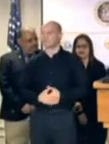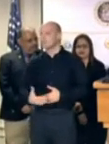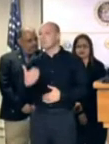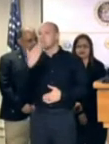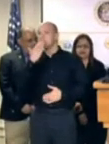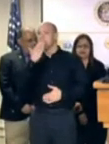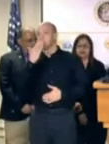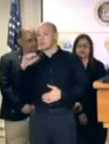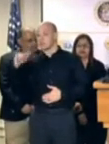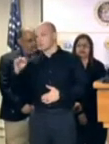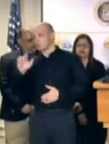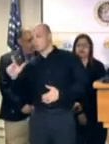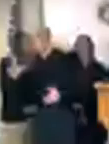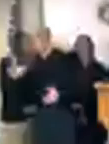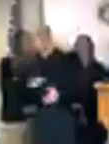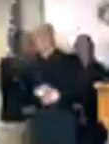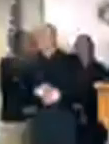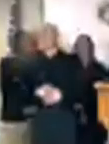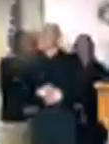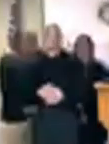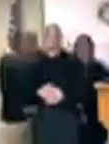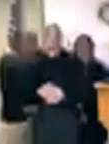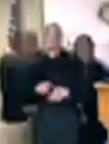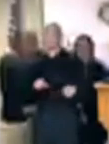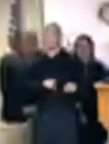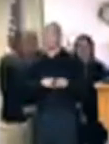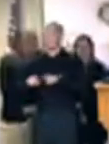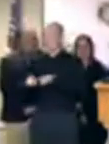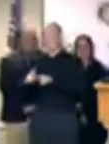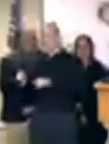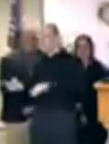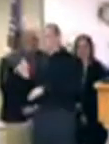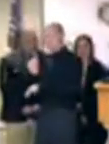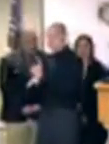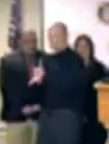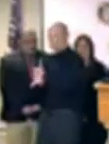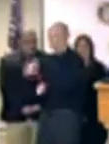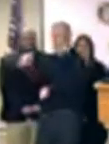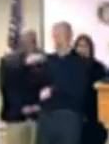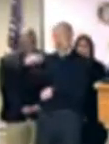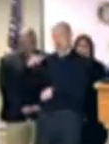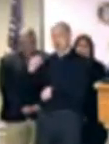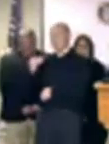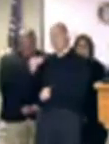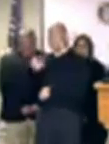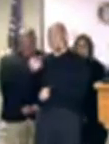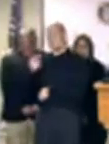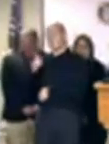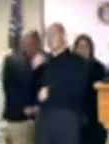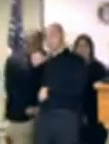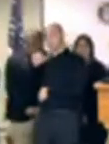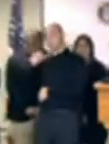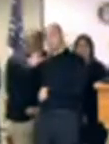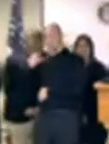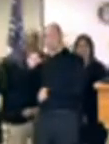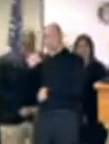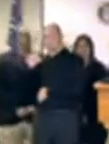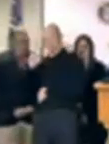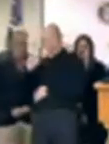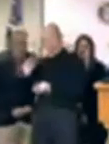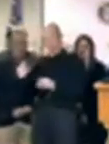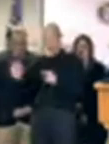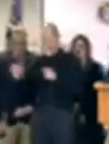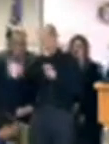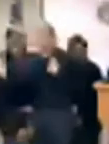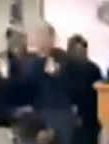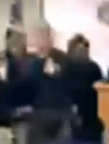Gracias, Joel. Asimismo, voy a dejar en el uso de la palabra al general José Burgos, del negociado para el manejo de emergencias,